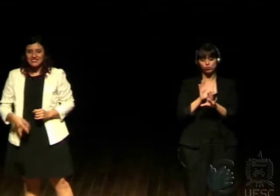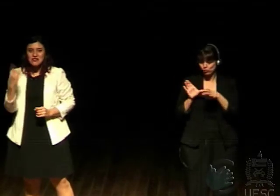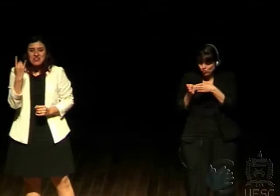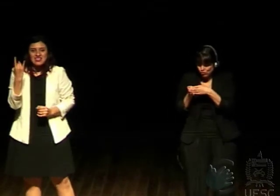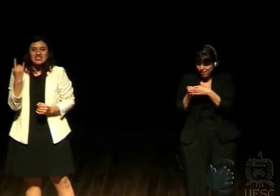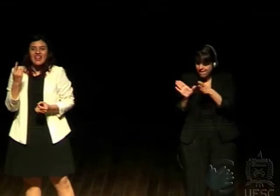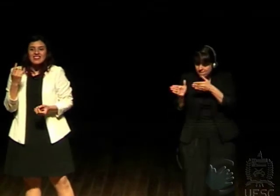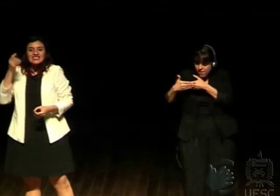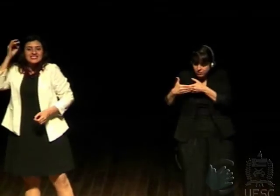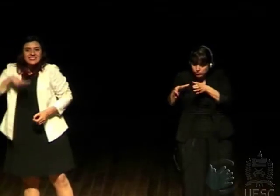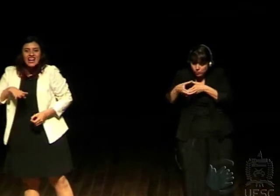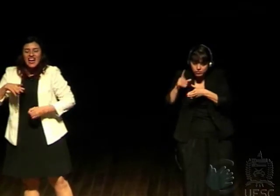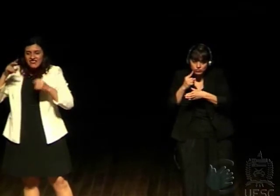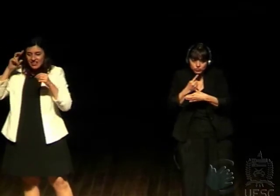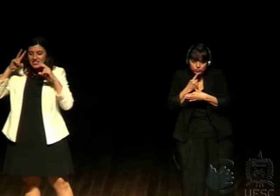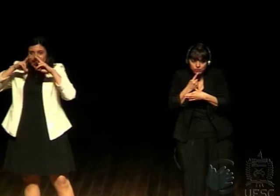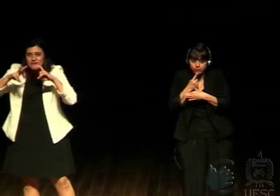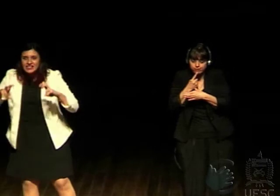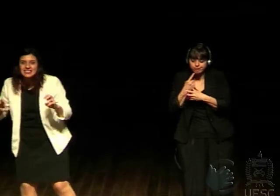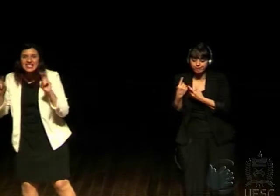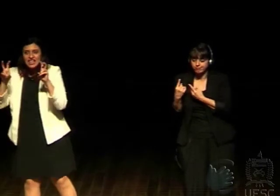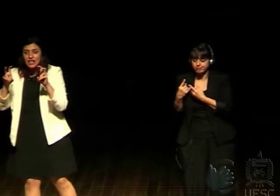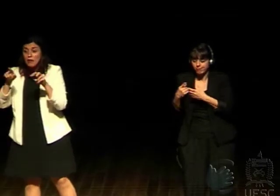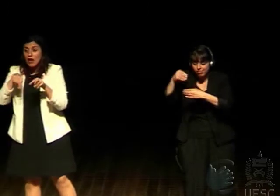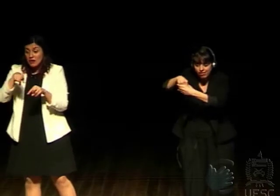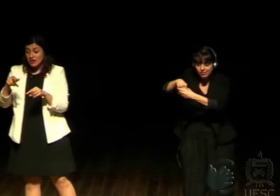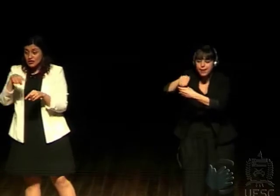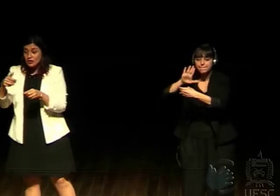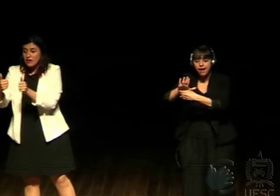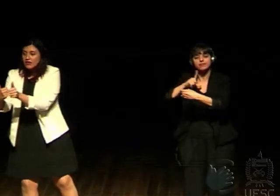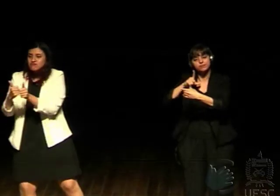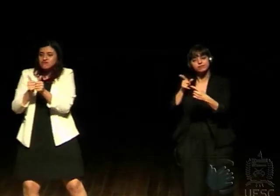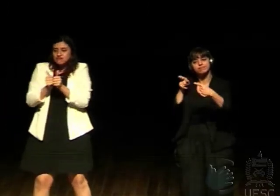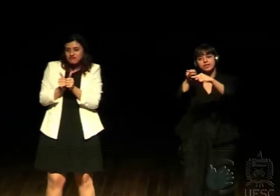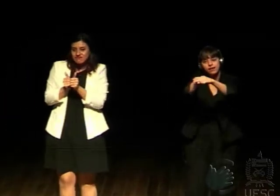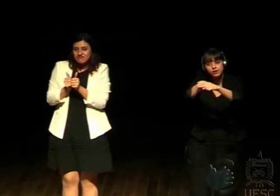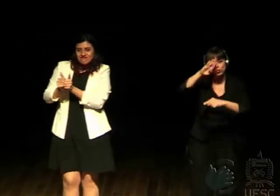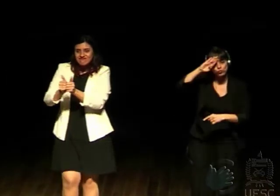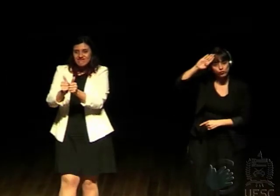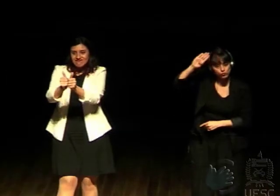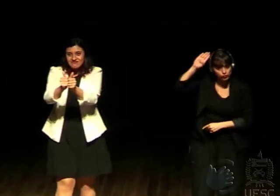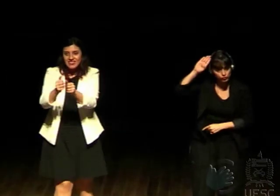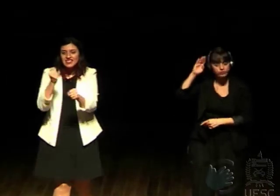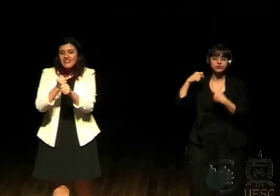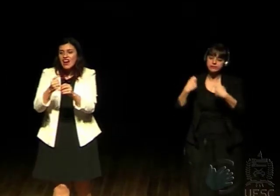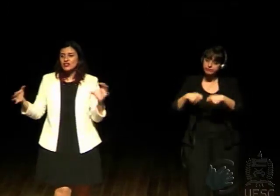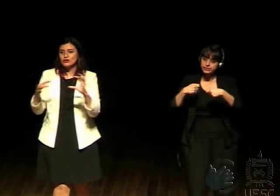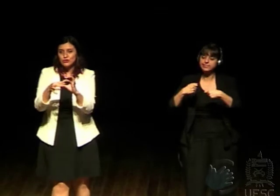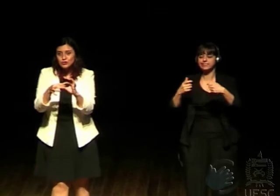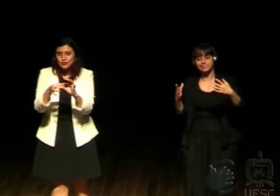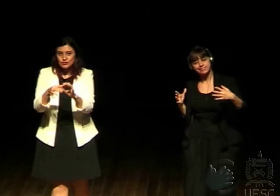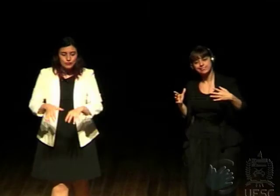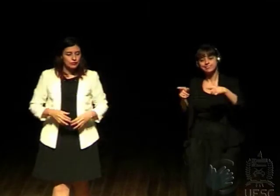y a veces sí es importante el vínculo con el ámbito académico, con las universidades, por ejemplo, de manera